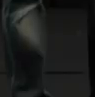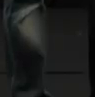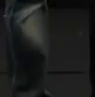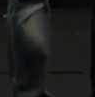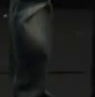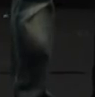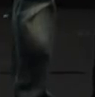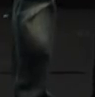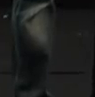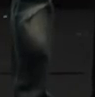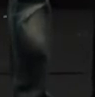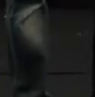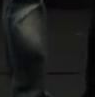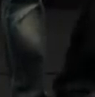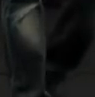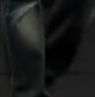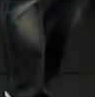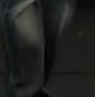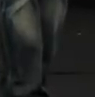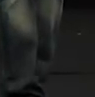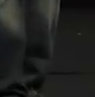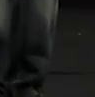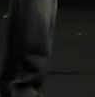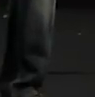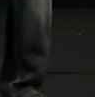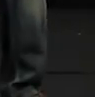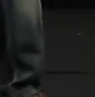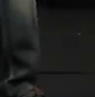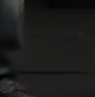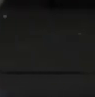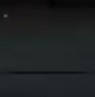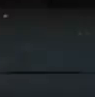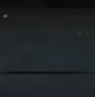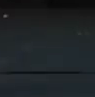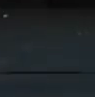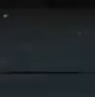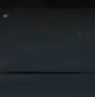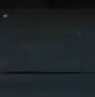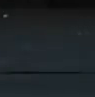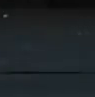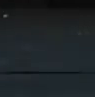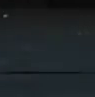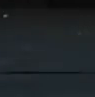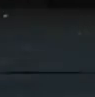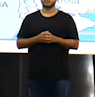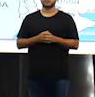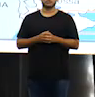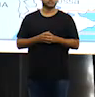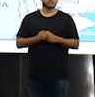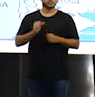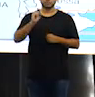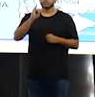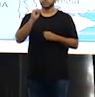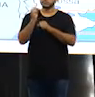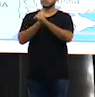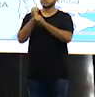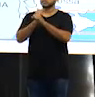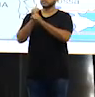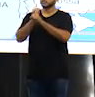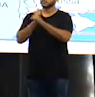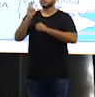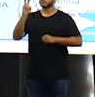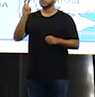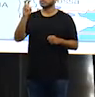os comentários que eu estou fazendo aqui bem rapidinho com vocês, certo? Vamos adiantar mais um. Pessoal, 5 anos